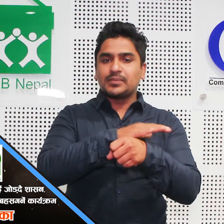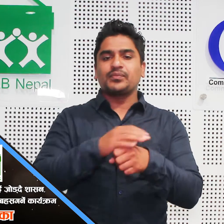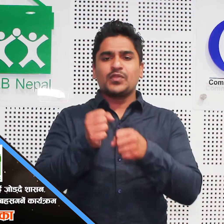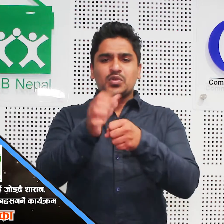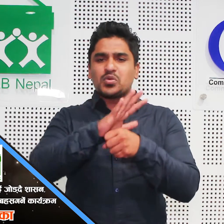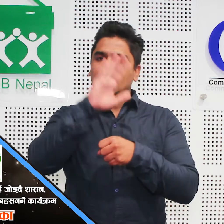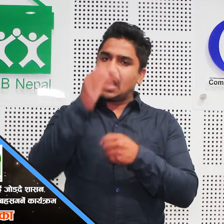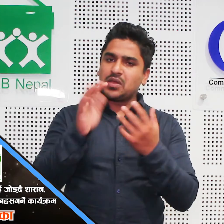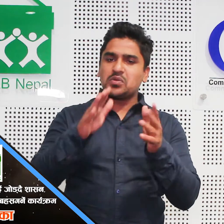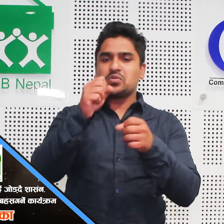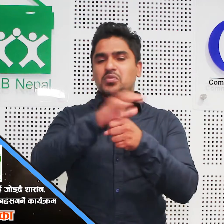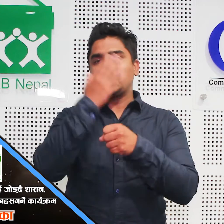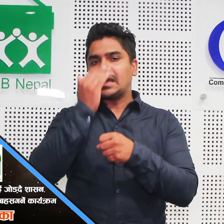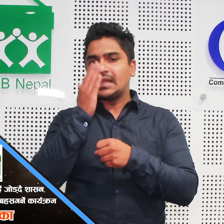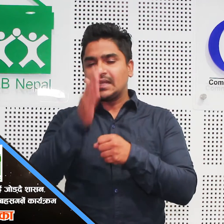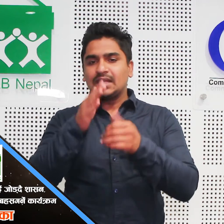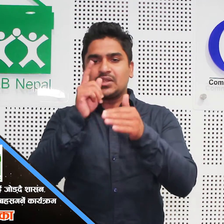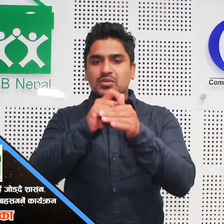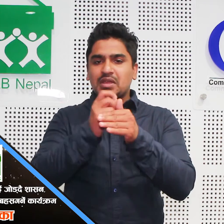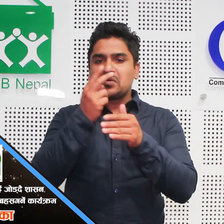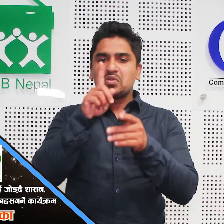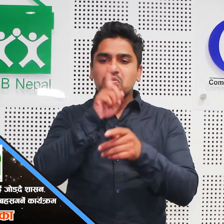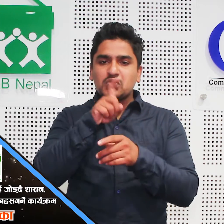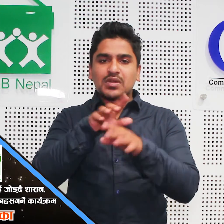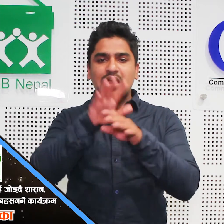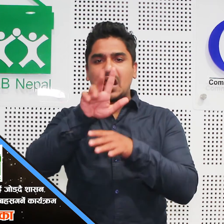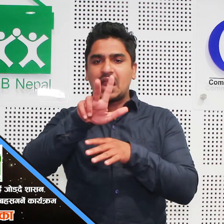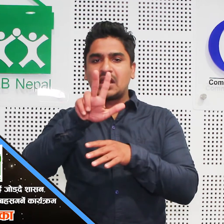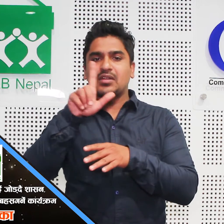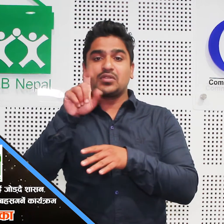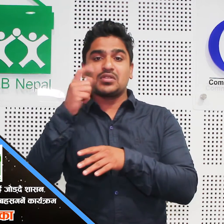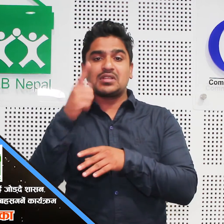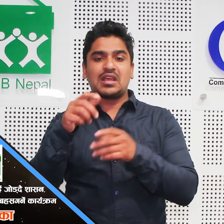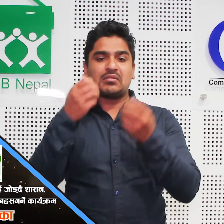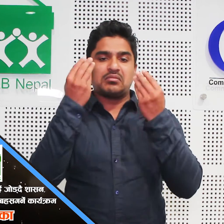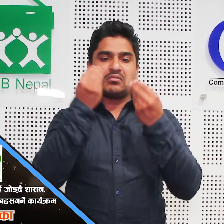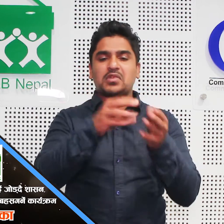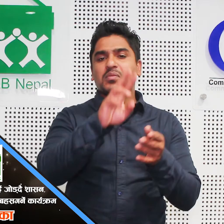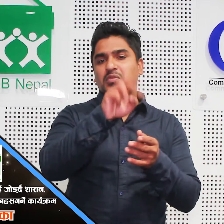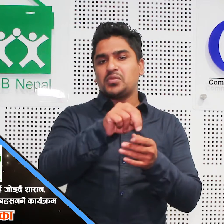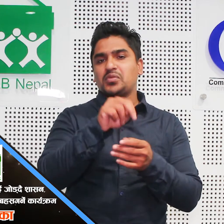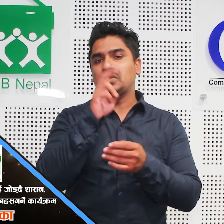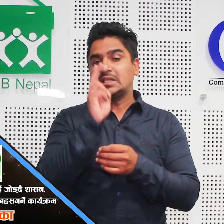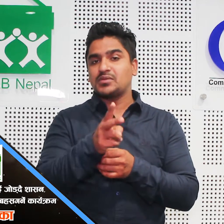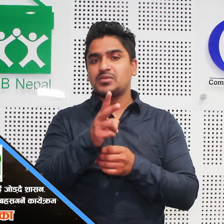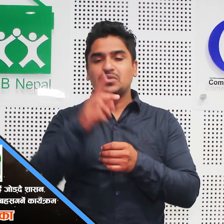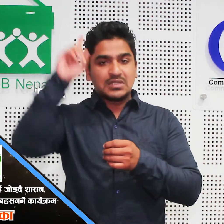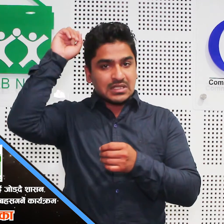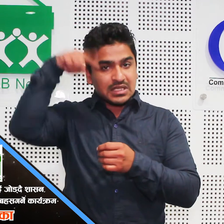आयो, कोरोनाको कारणले तयारी भएको खुकुरा 8-10 लाख जतिको नष्ट गर्नु पर्यो, अब त्यसको क्षति भयो